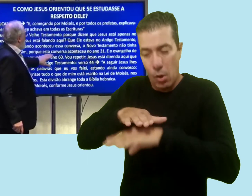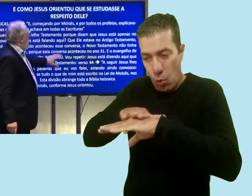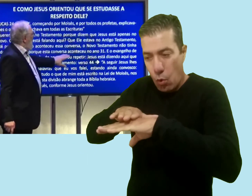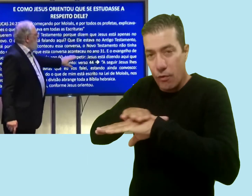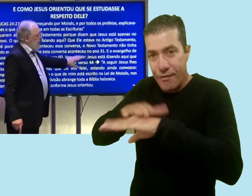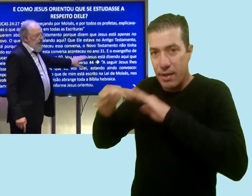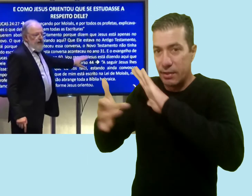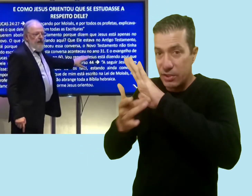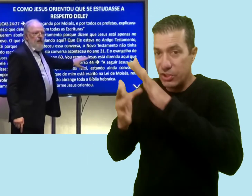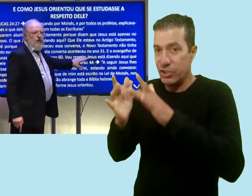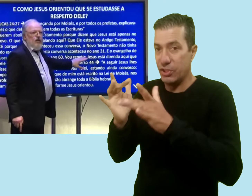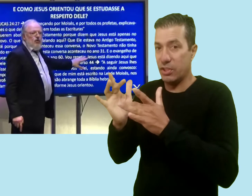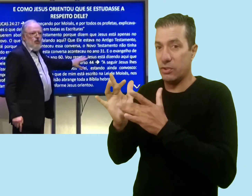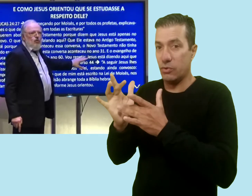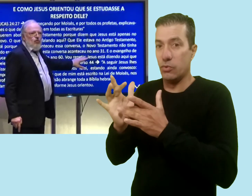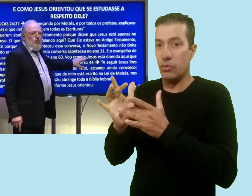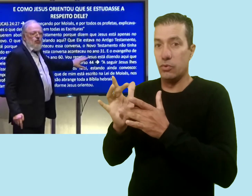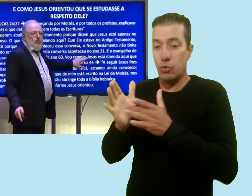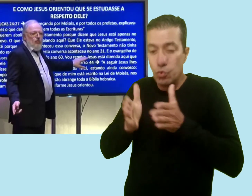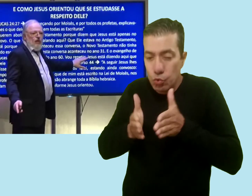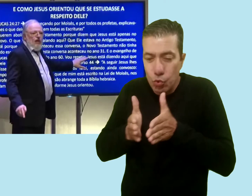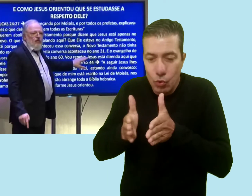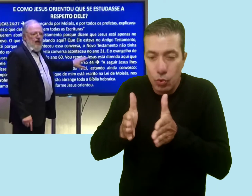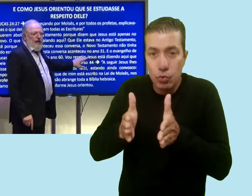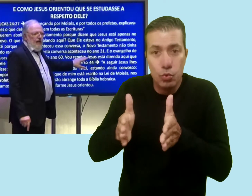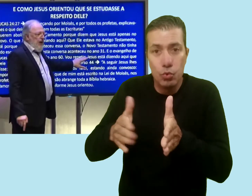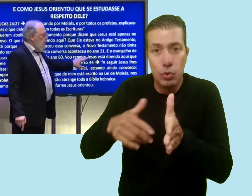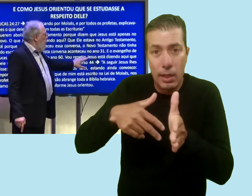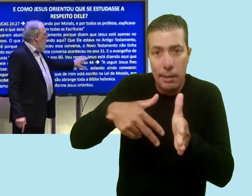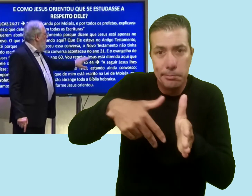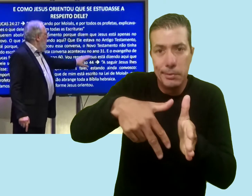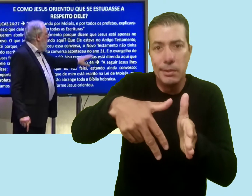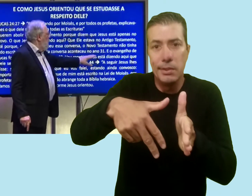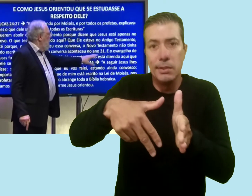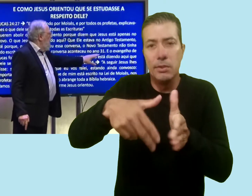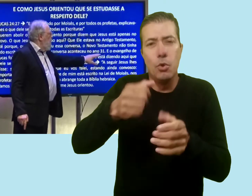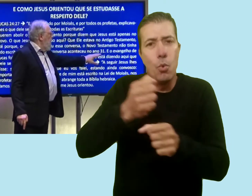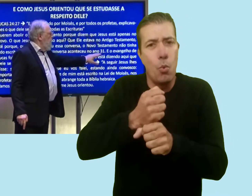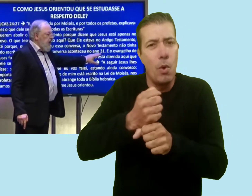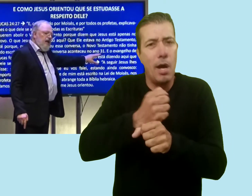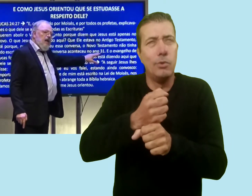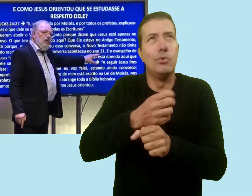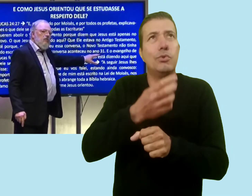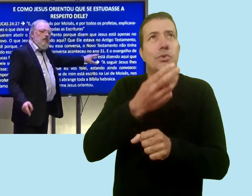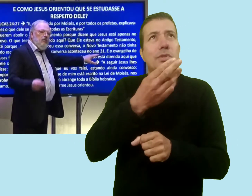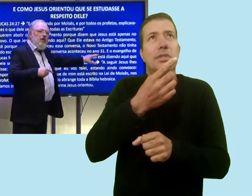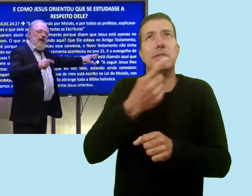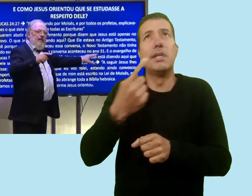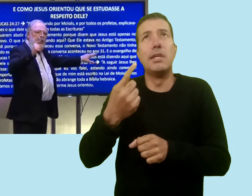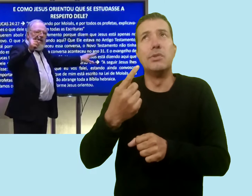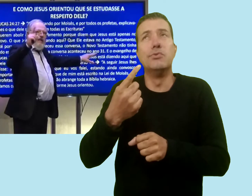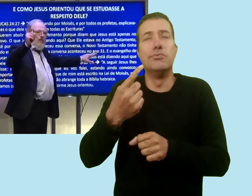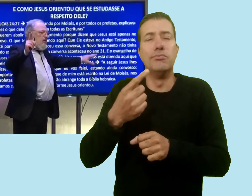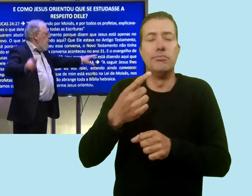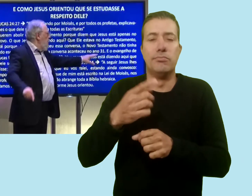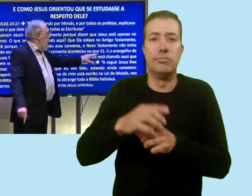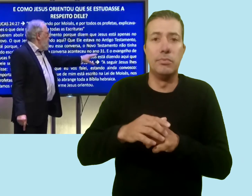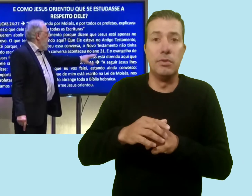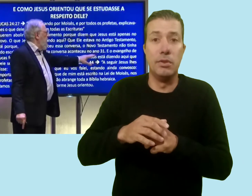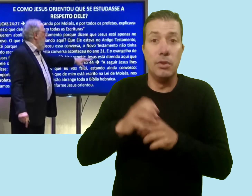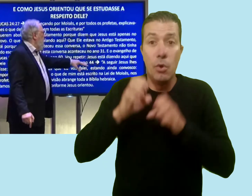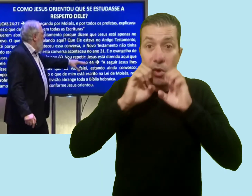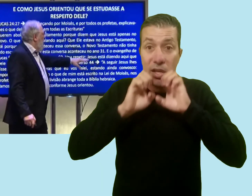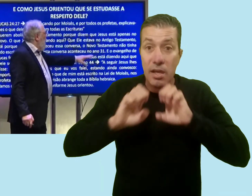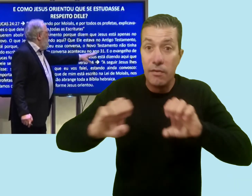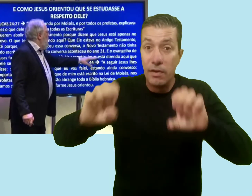Esta conversa de Jesus com os meninos lá de Emaús aconteceu no ano 31, nós vamos chegar nessa data num estudo lá na